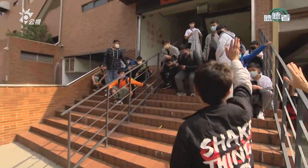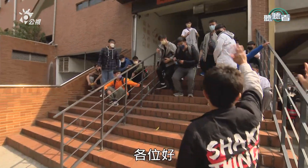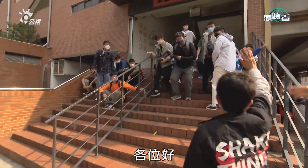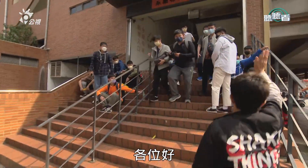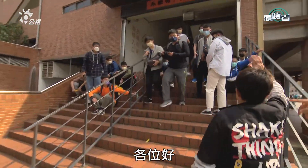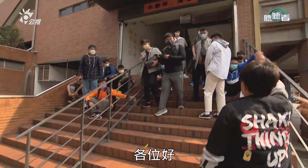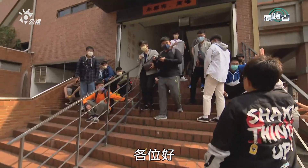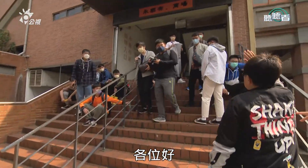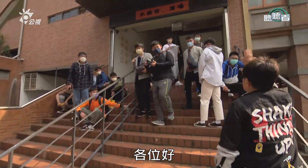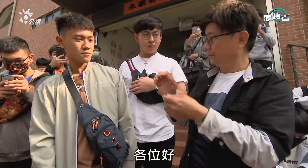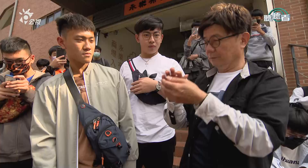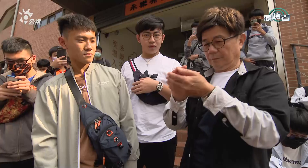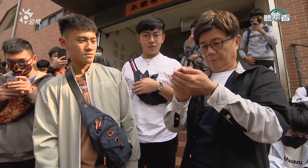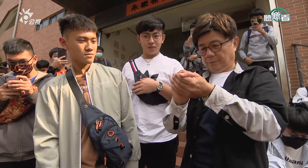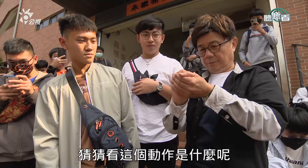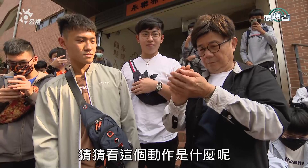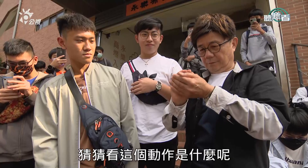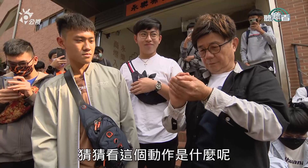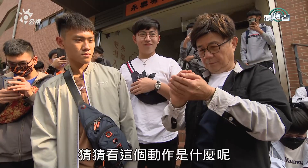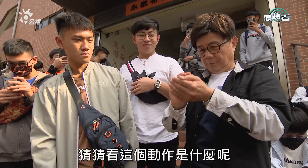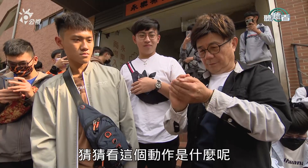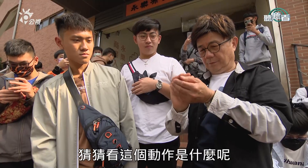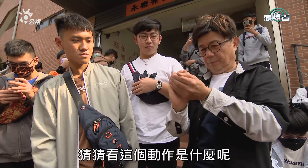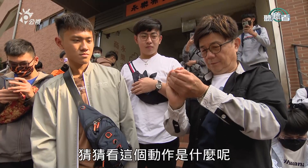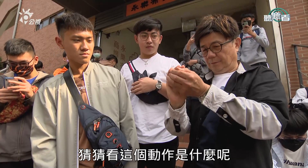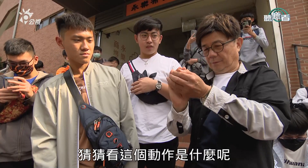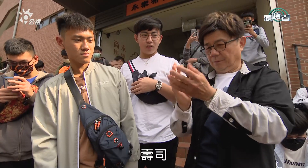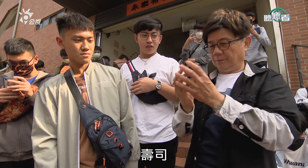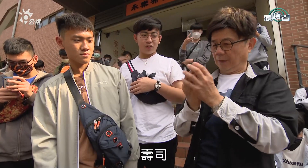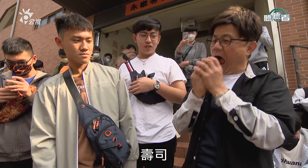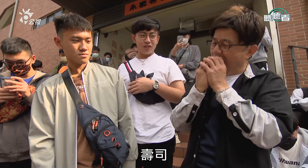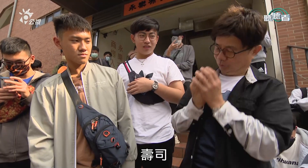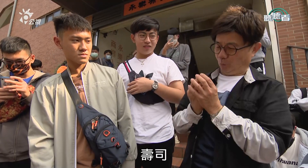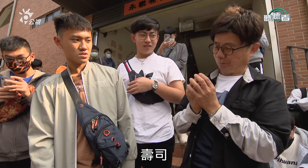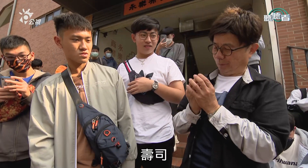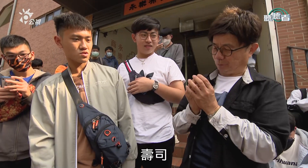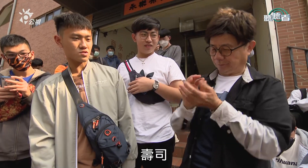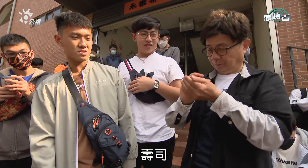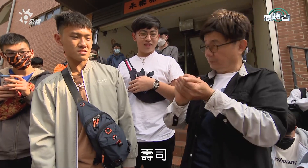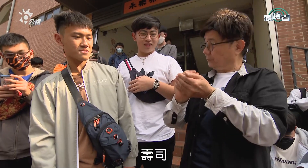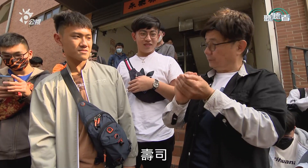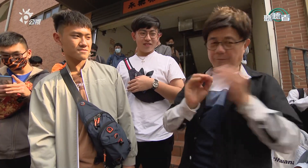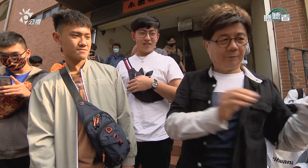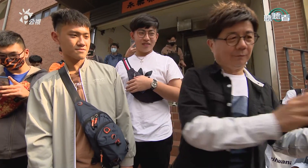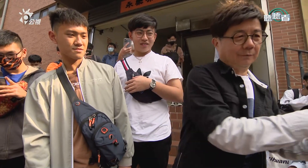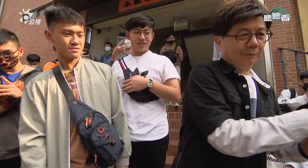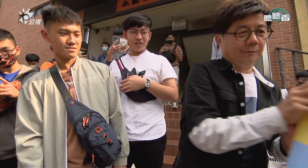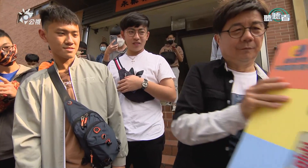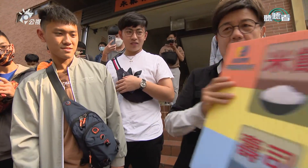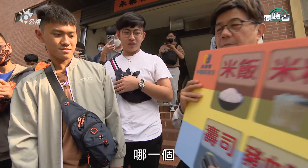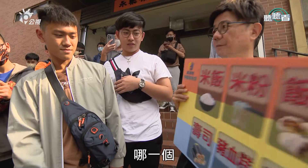哎，各位好，猜猜看这个动作是什么呢？ 寿司。 啊，寿司。 啊，哪一个？